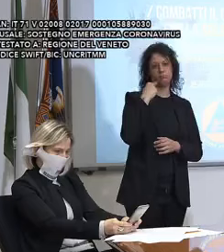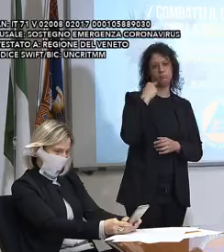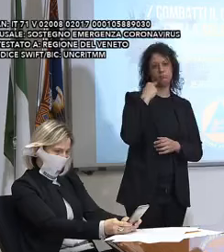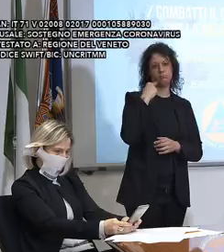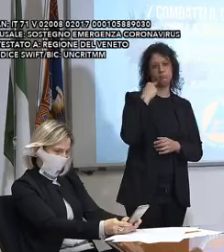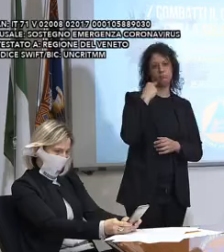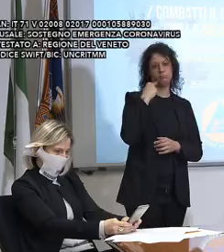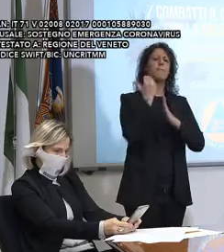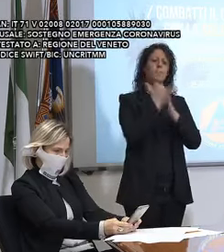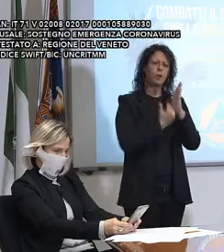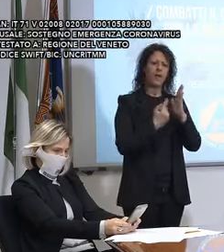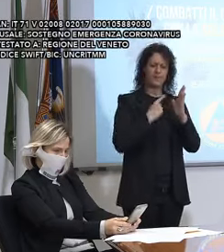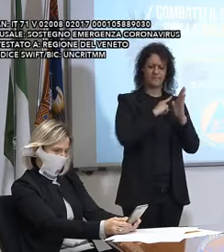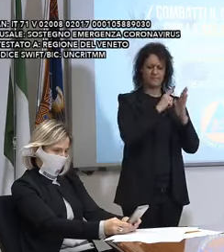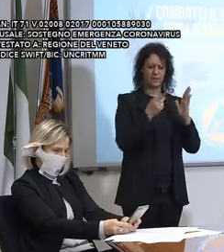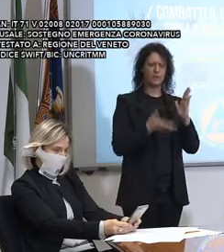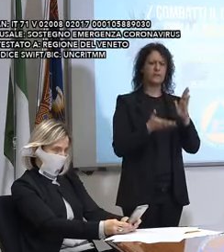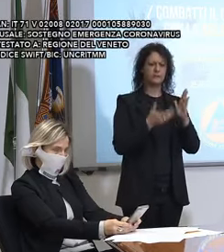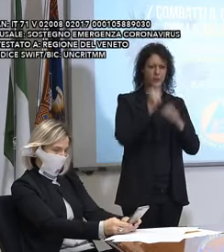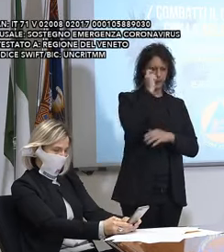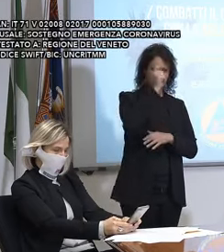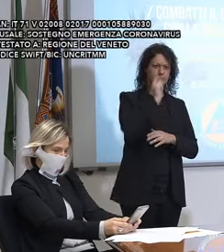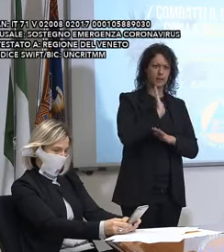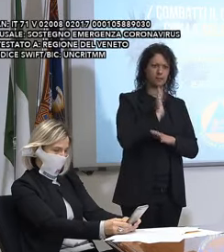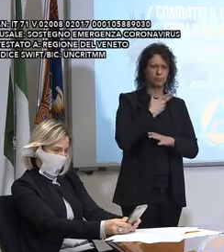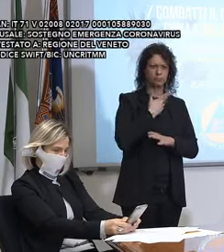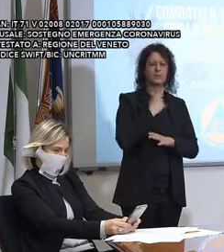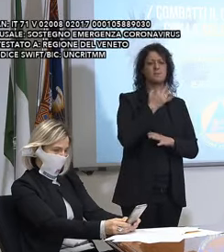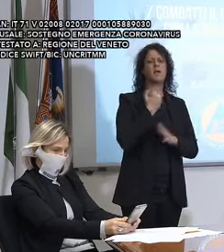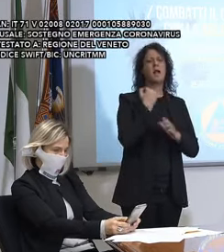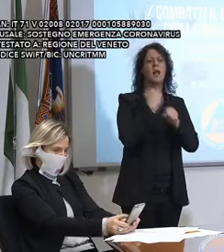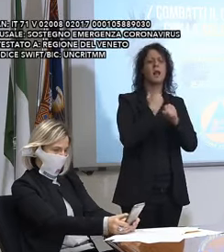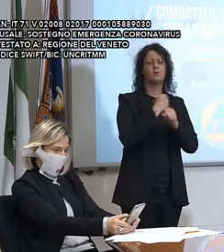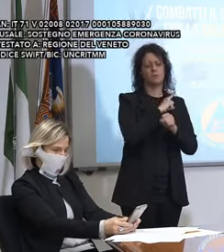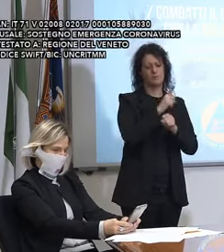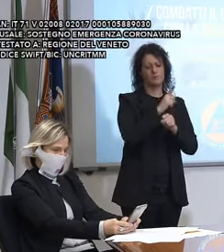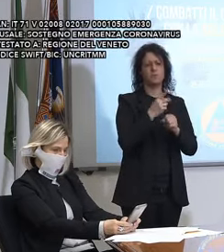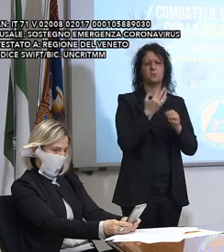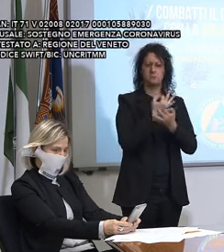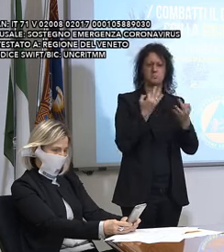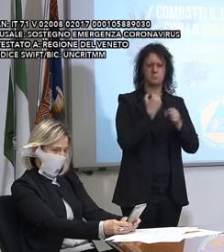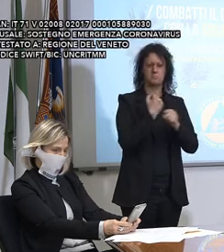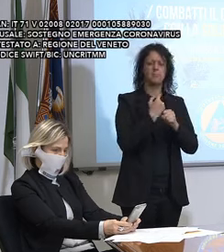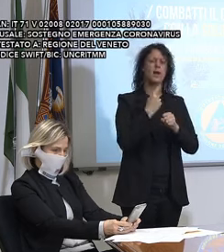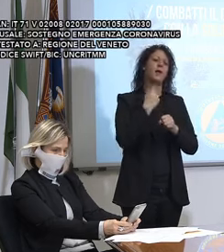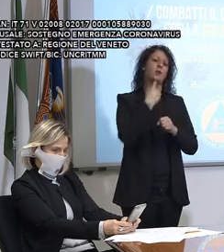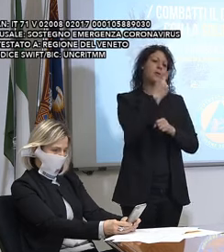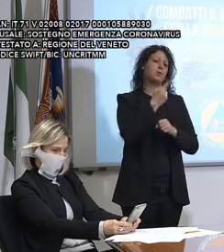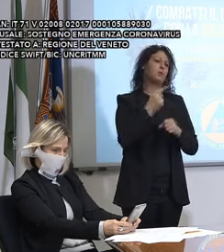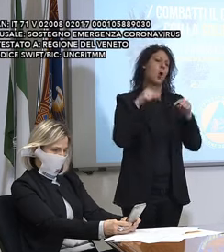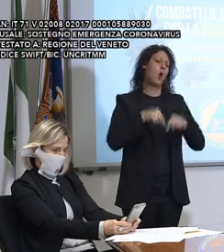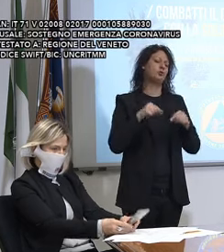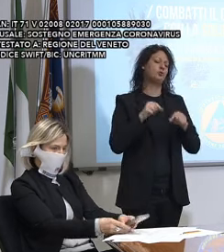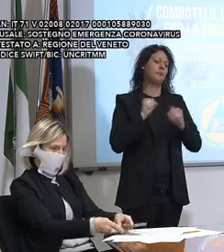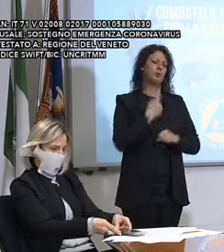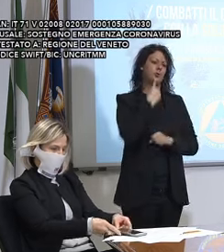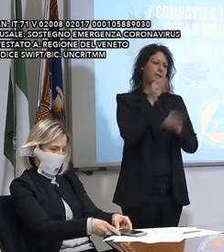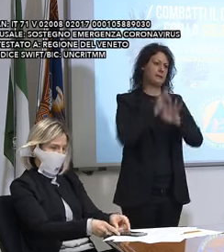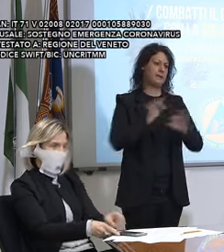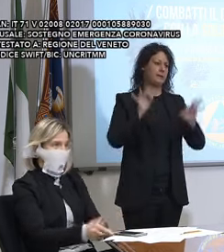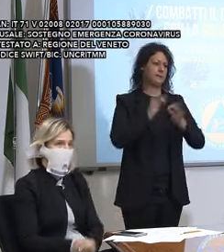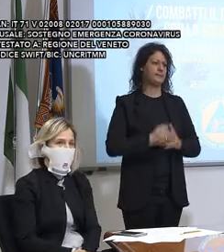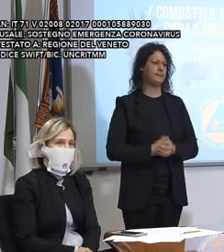è rispettato fino ad oggi, quindi il lavoro fatto fino adesso è stato un bel lavoro, però ve lo diciamo, oggi non sono in grado di dire niente. Grazie.